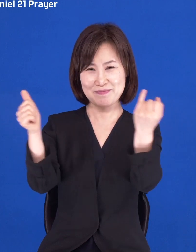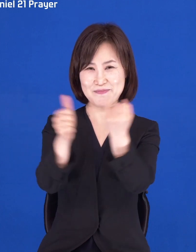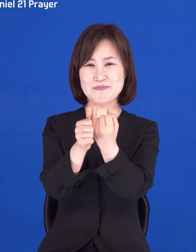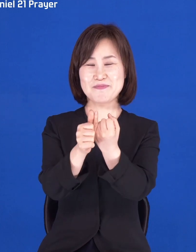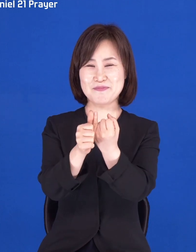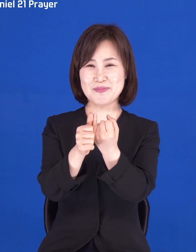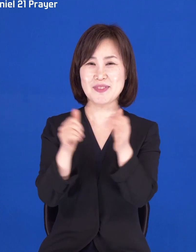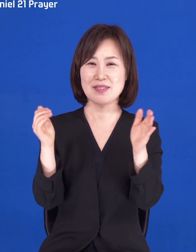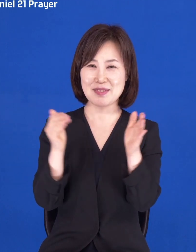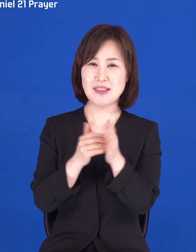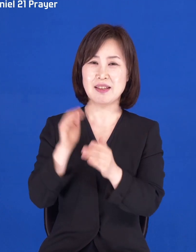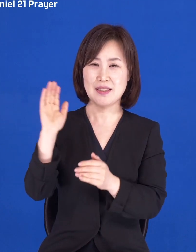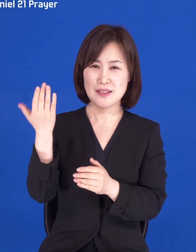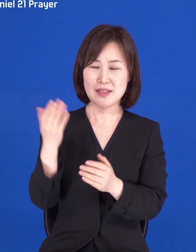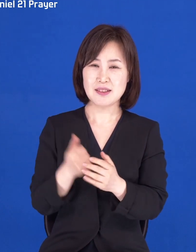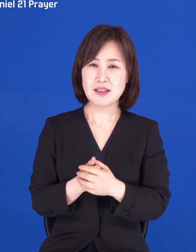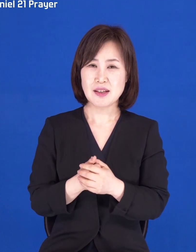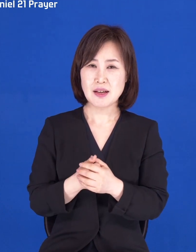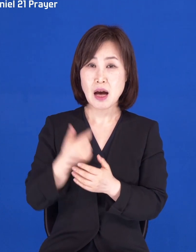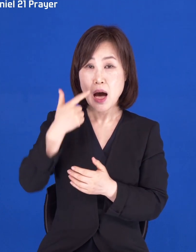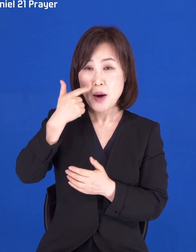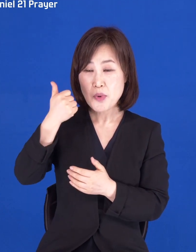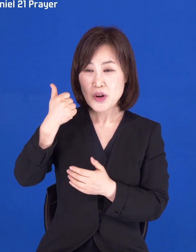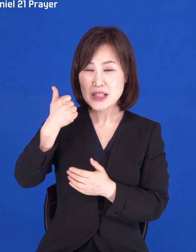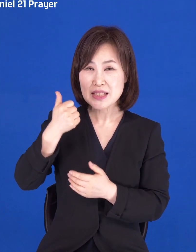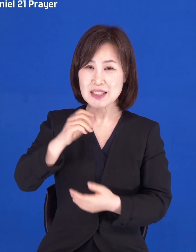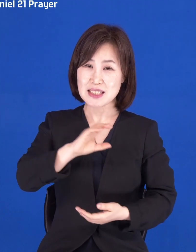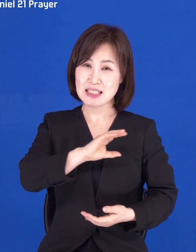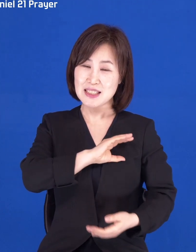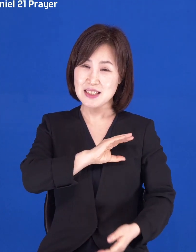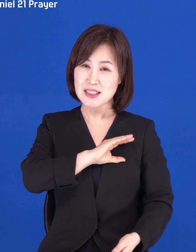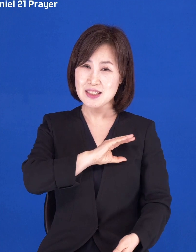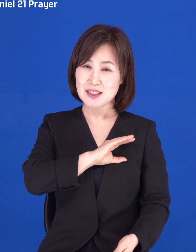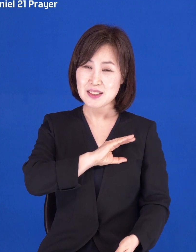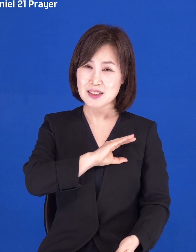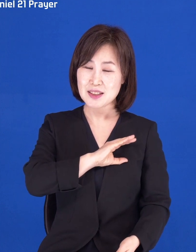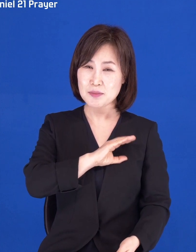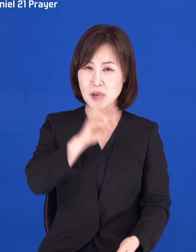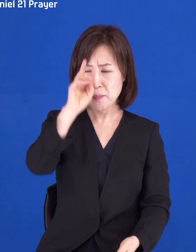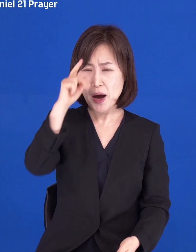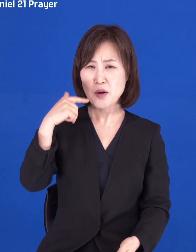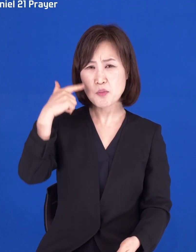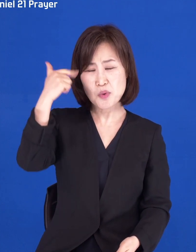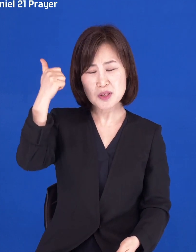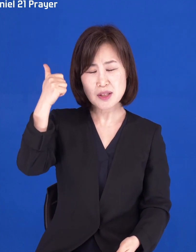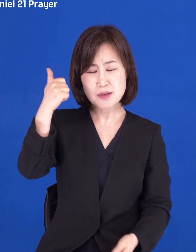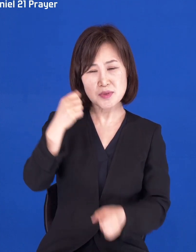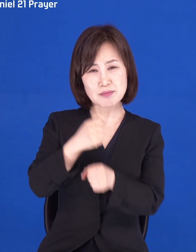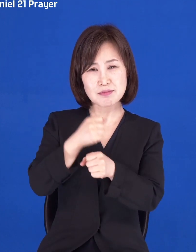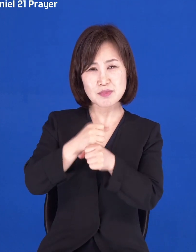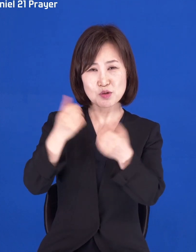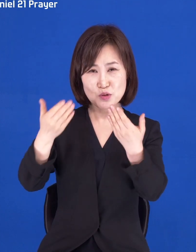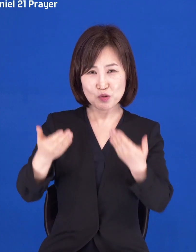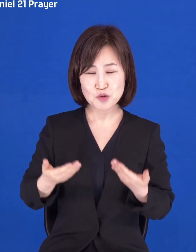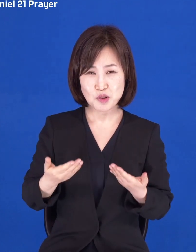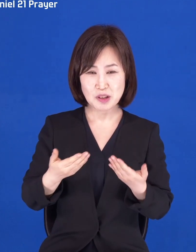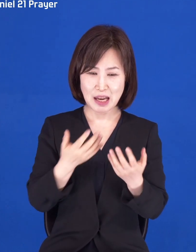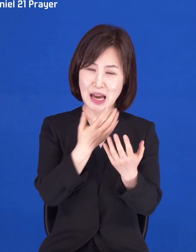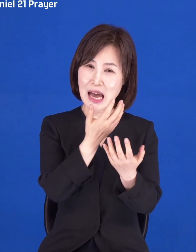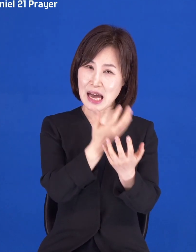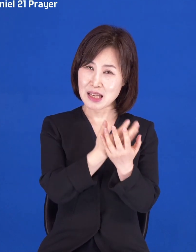되었습니다. 저희 아버지 이름을 박 목사님이 지어주셨는데 한자로